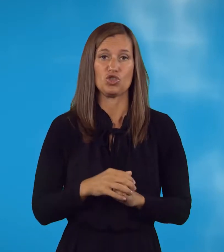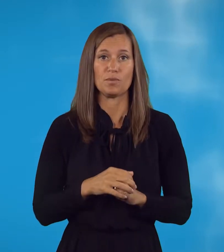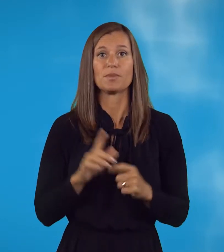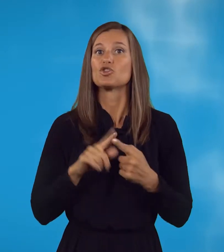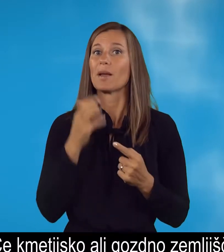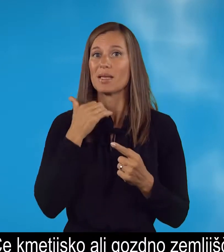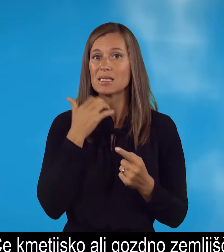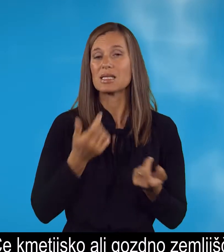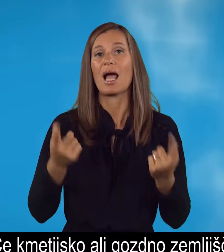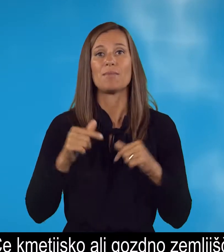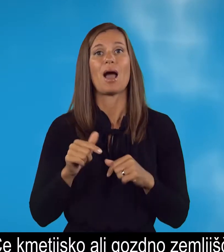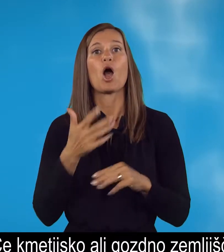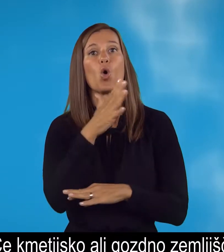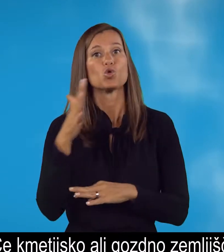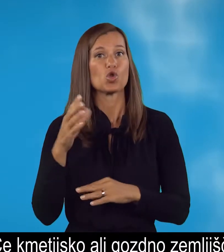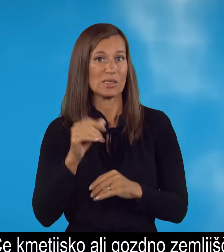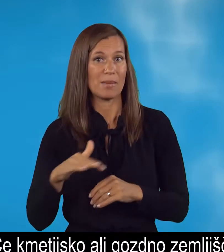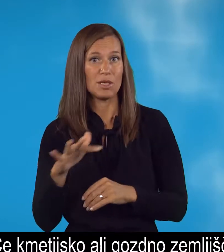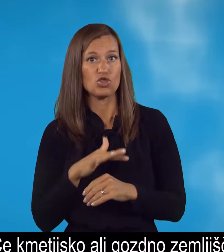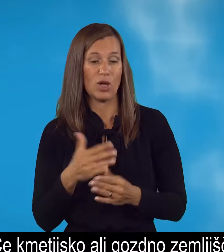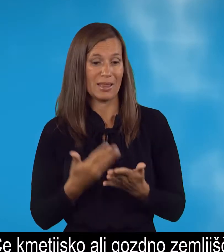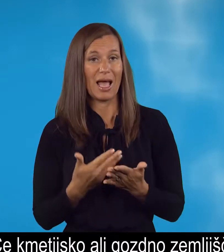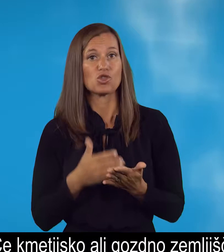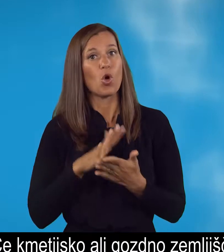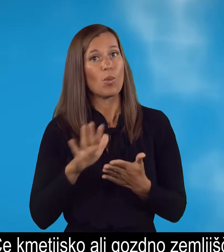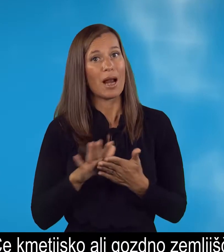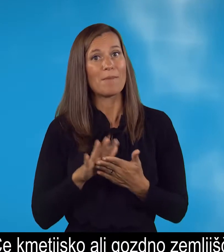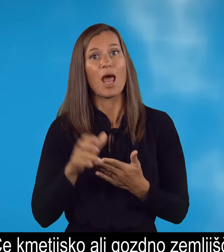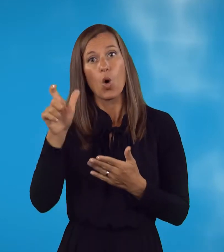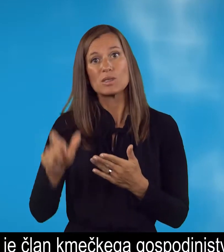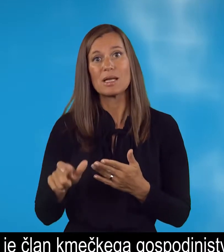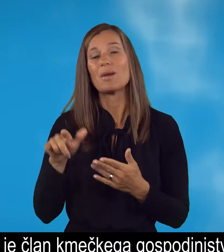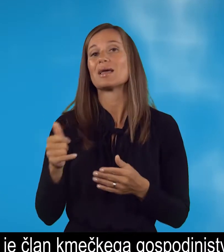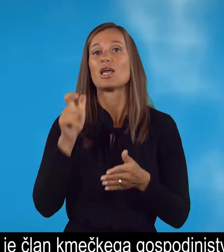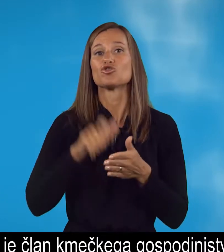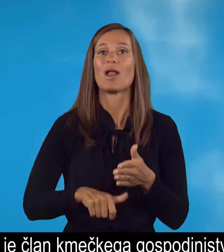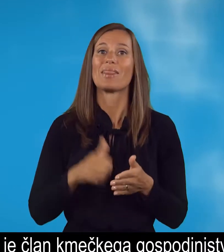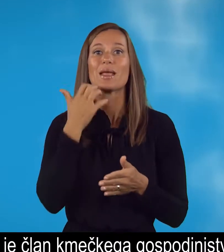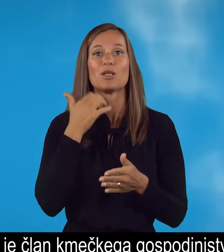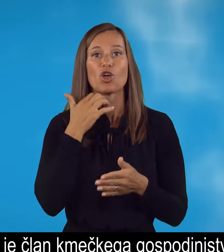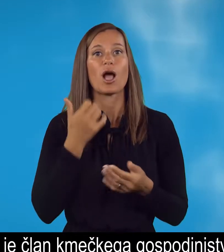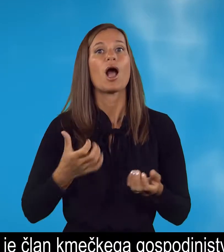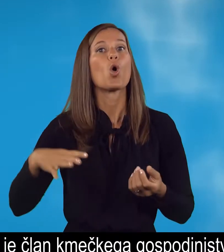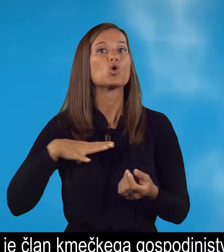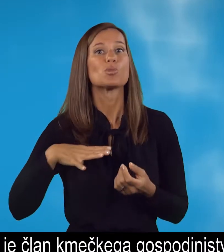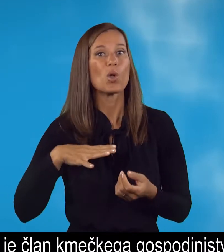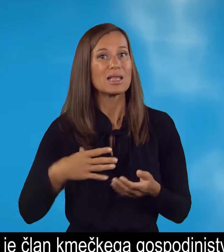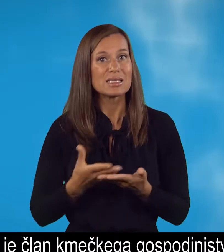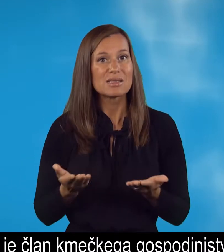Če kmetijsko ali gozdno zemljišče dejansko uporablja oseba, ki je član kmečkega gospodinjstva, v katerem